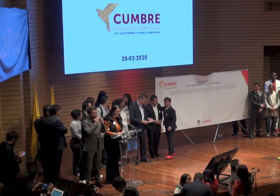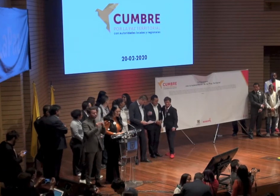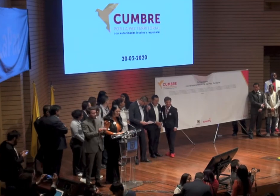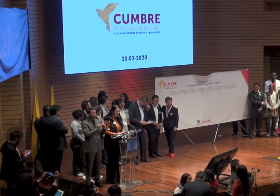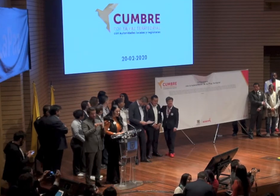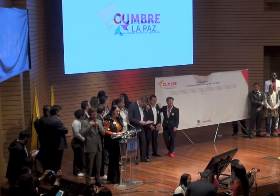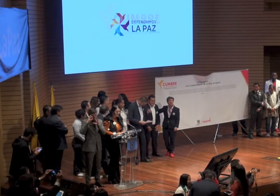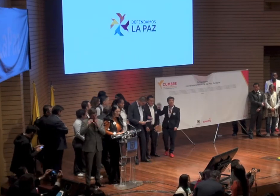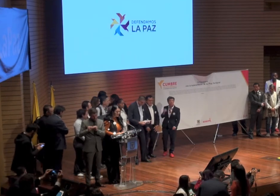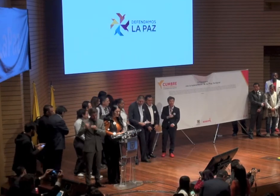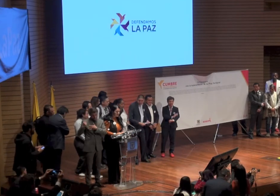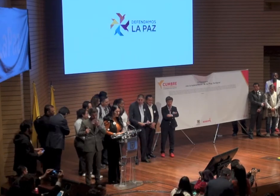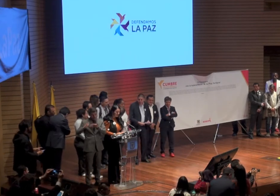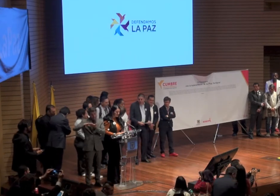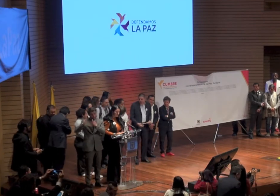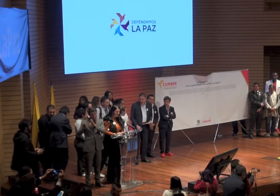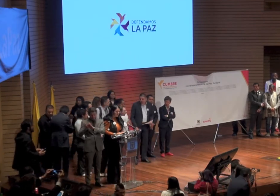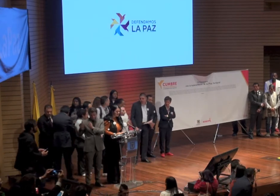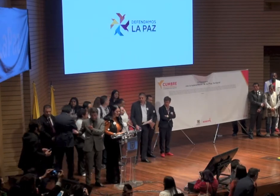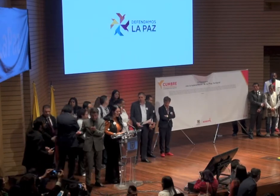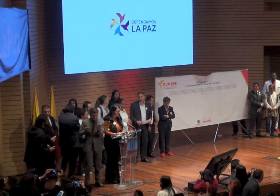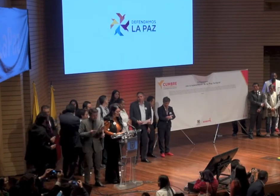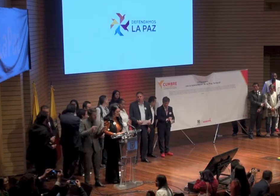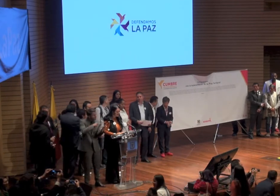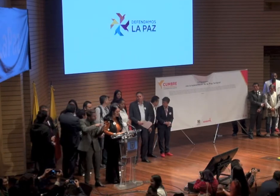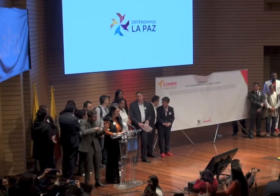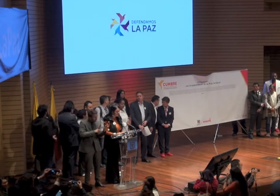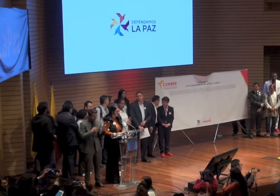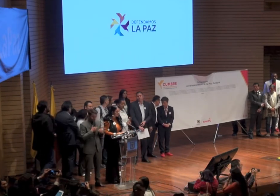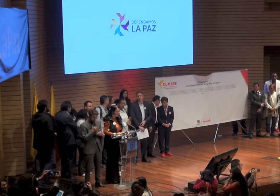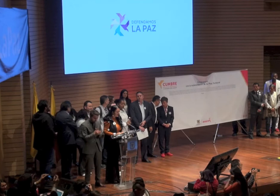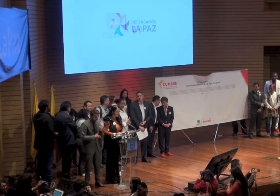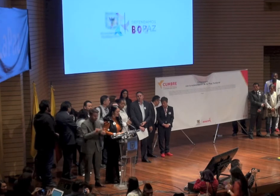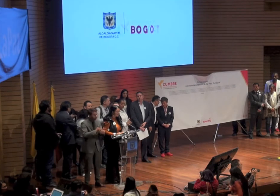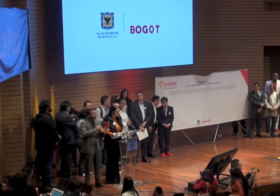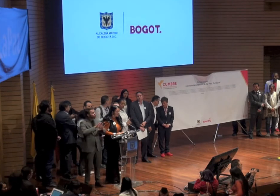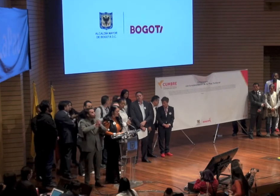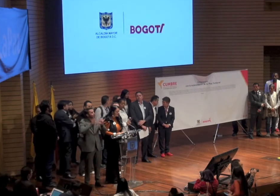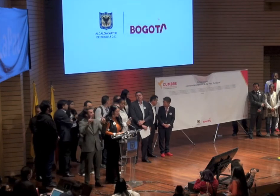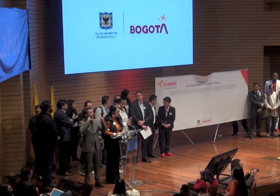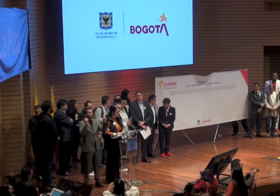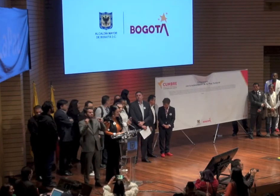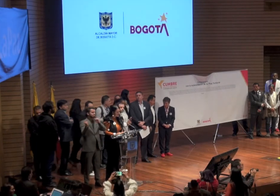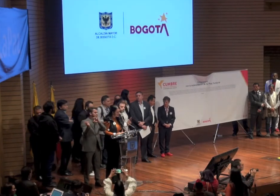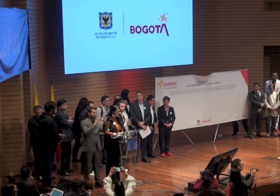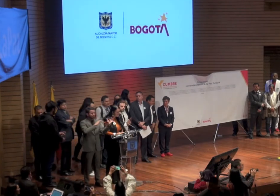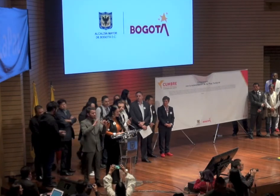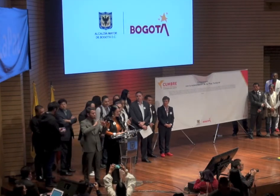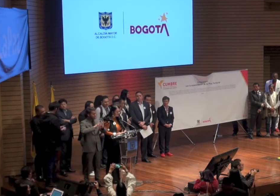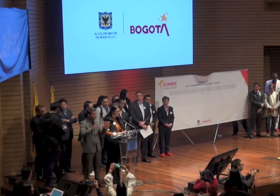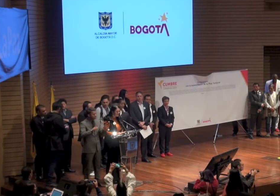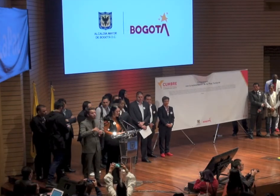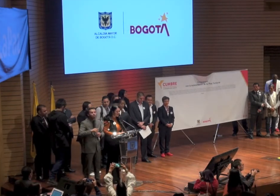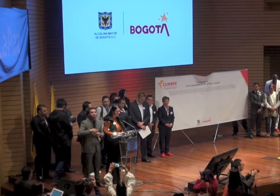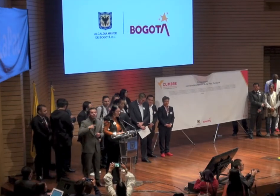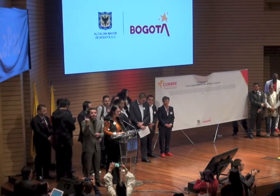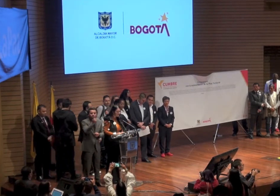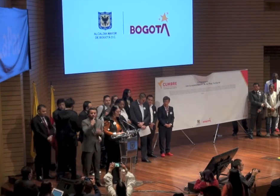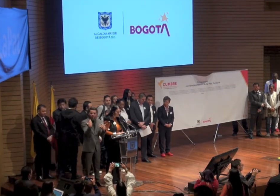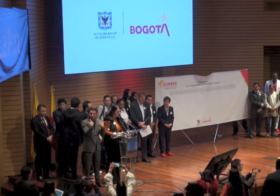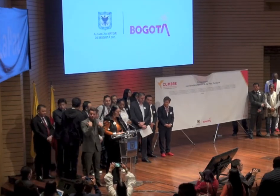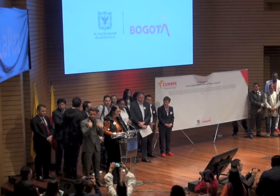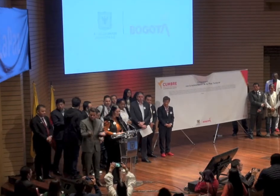Final de Paz como herramienta clave para avanzar en el fin del conflicto armado, reparar las víctimas, promover